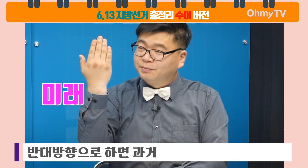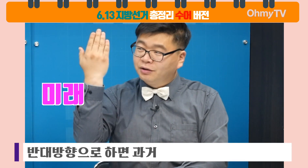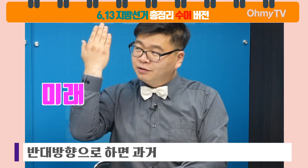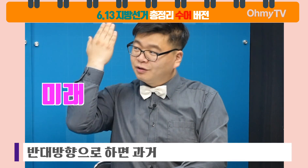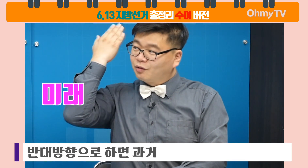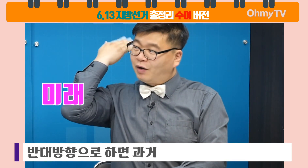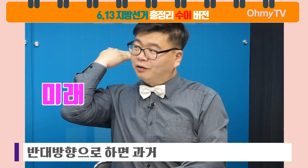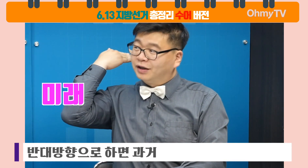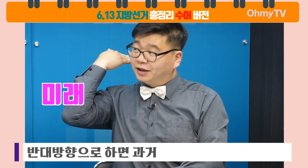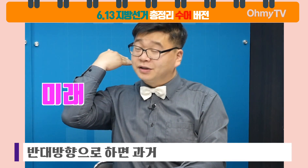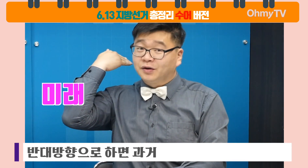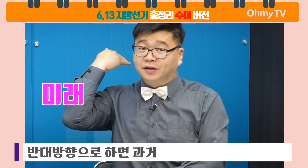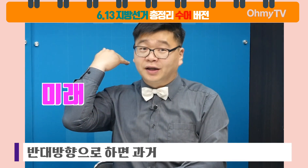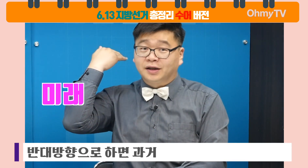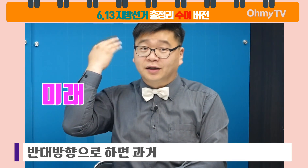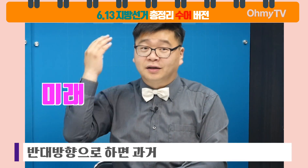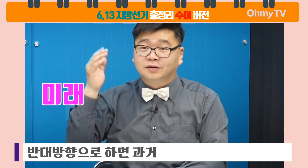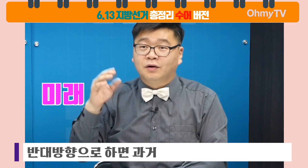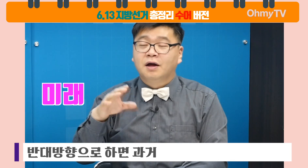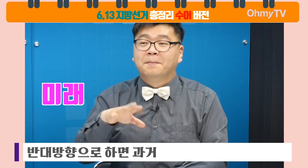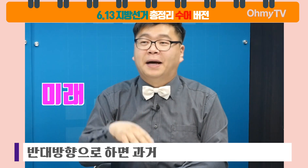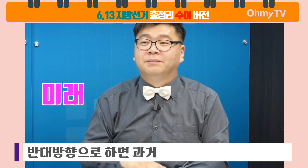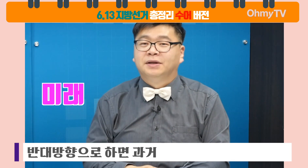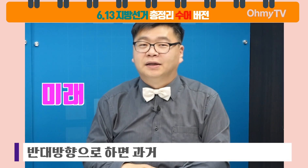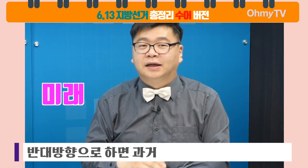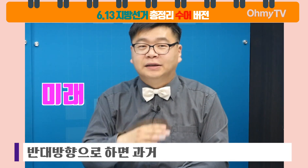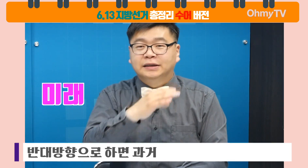당기시면 과거가 되겠죠. 예, 그래서 바른미래당은